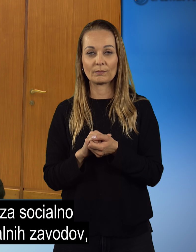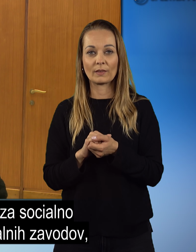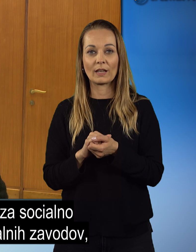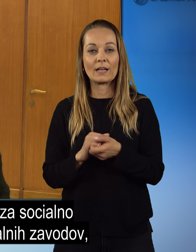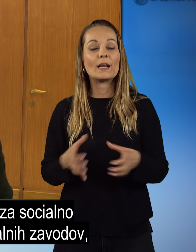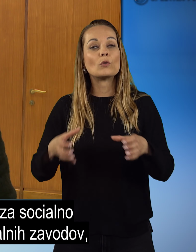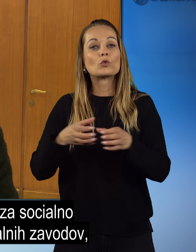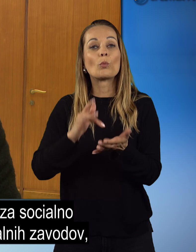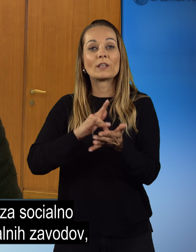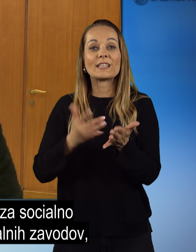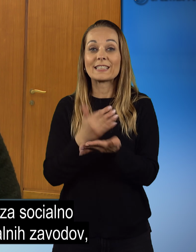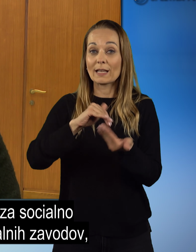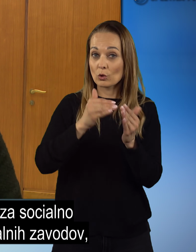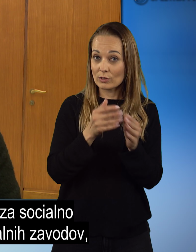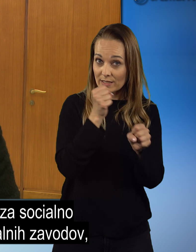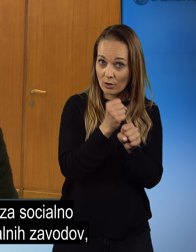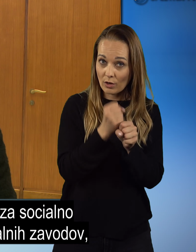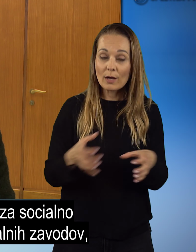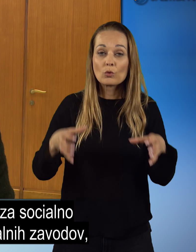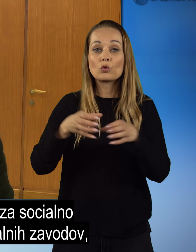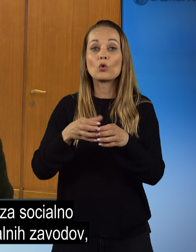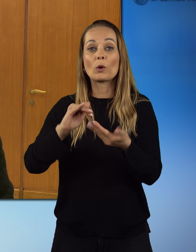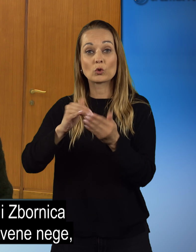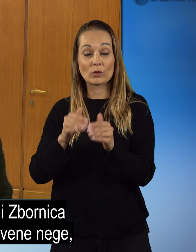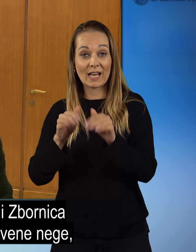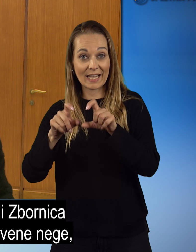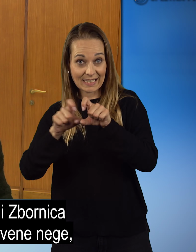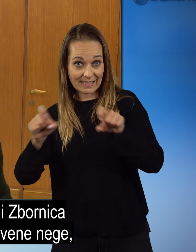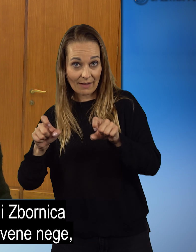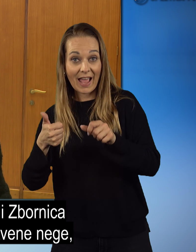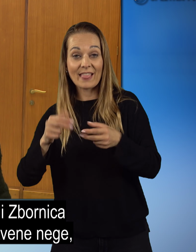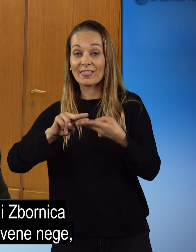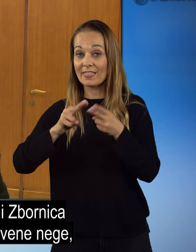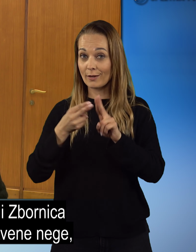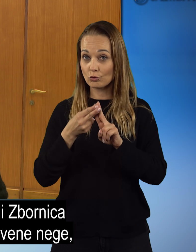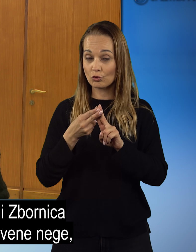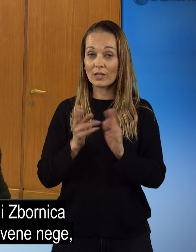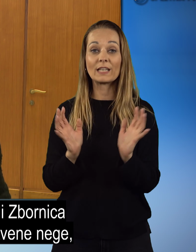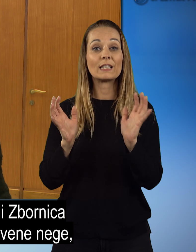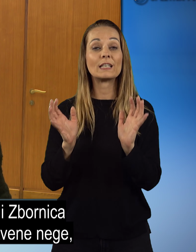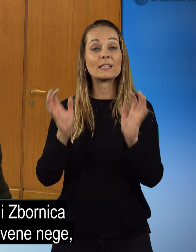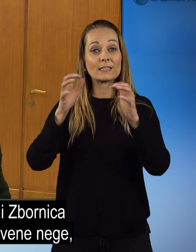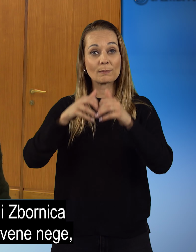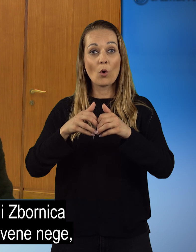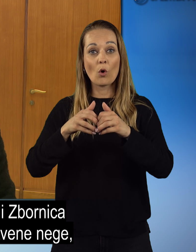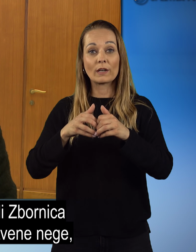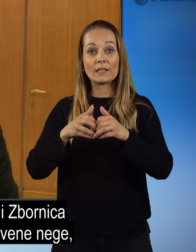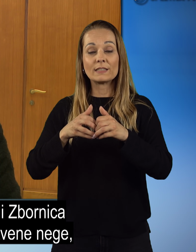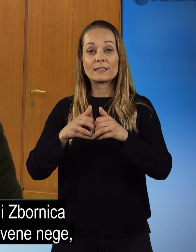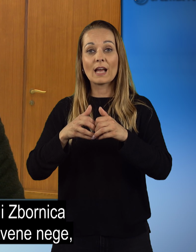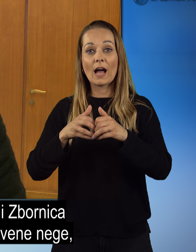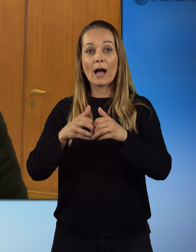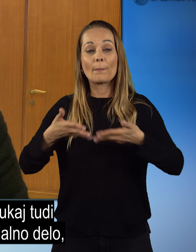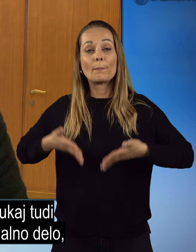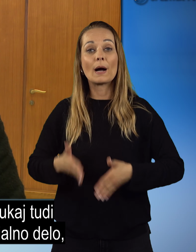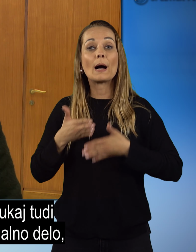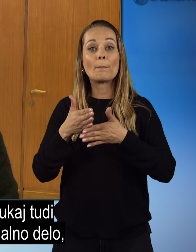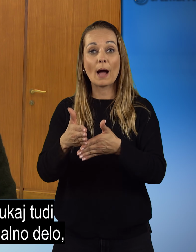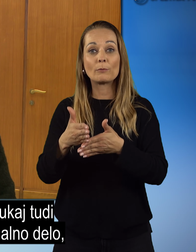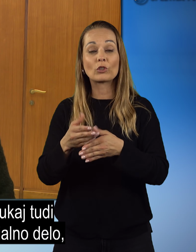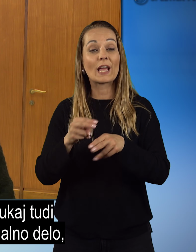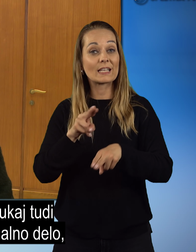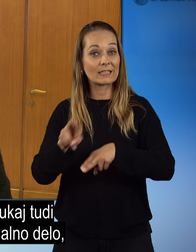Skupnost centrov za socialno delo, skupnost socialnih zavodov, na nek način tudi zbornica babiške in zdravstvene nege,